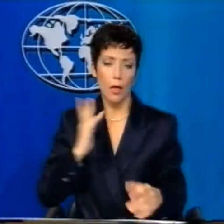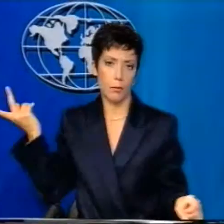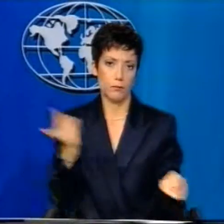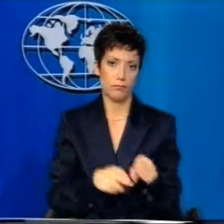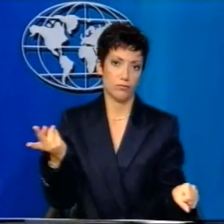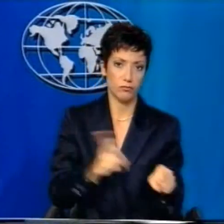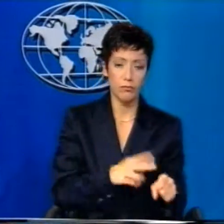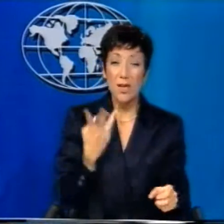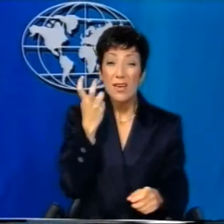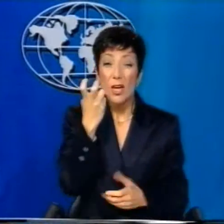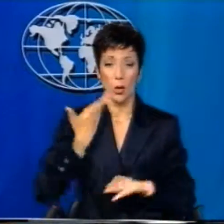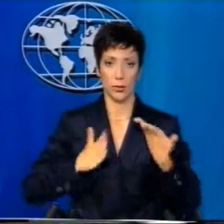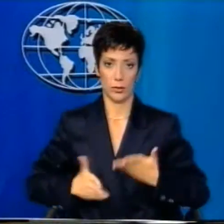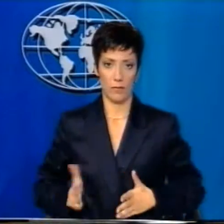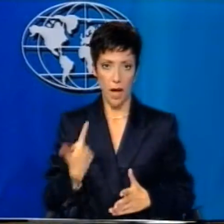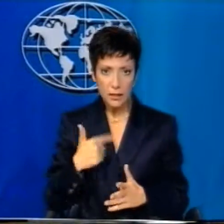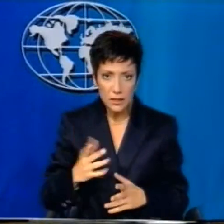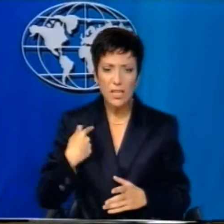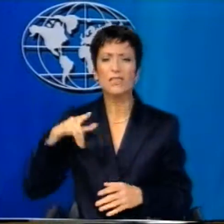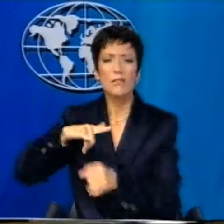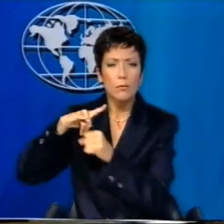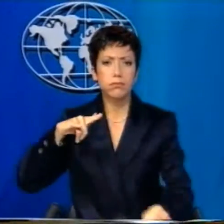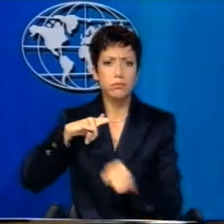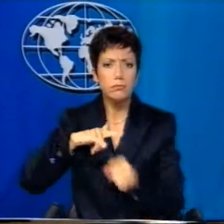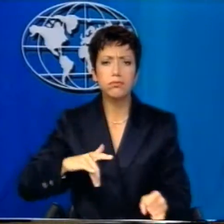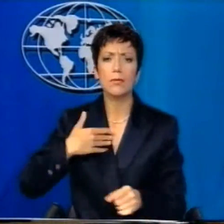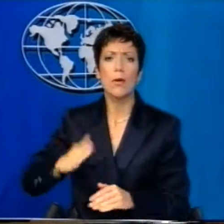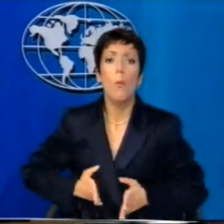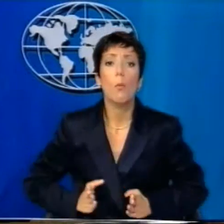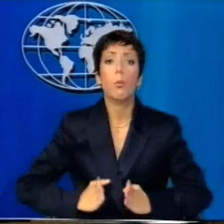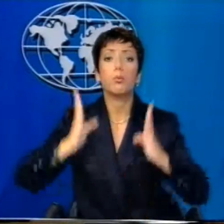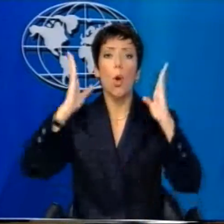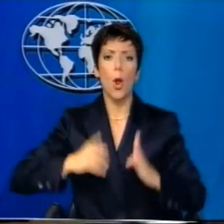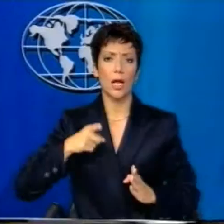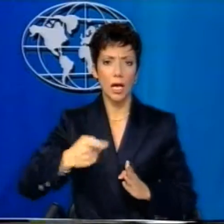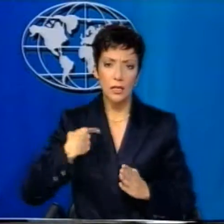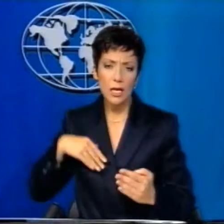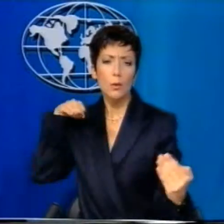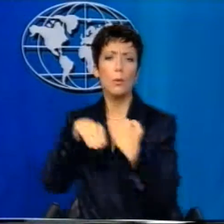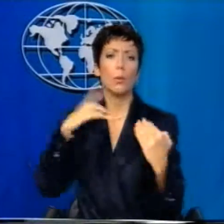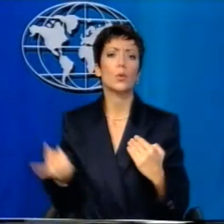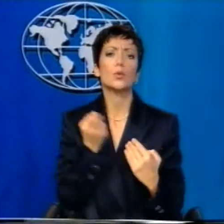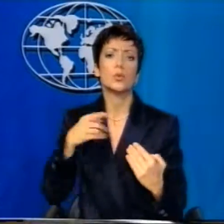είναι ο απολογισμός από τον νατοϊκό βομβαρδισμό πολυκατοικίας σε πολυσύχναστο δρόμο στην πόλη Νόβι